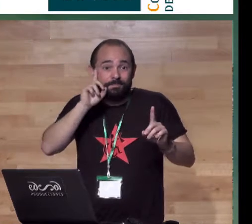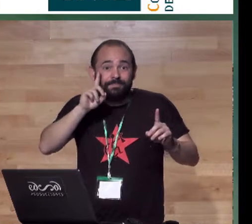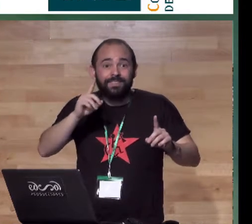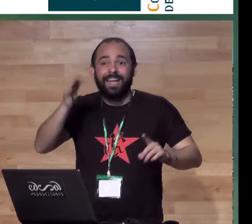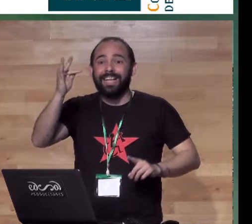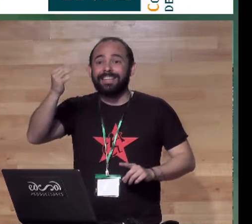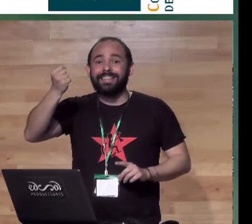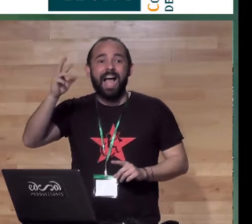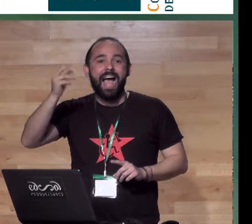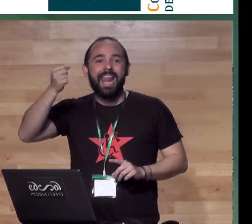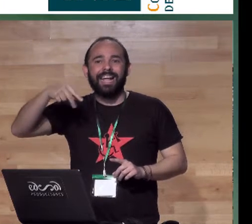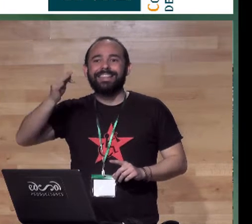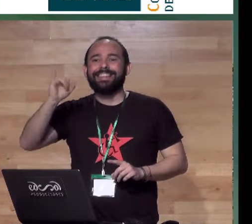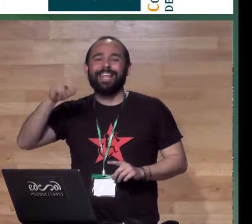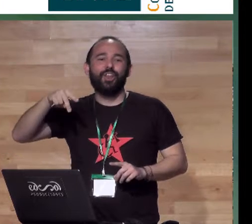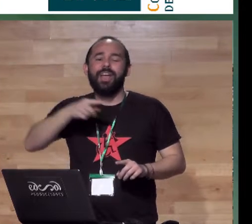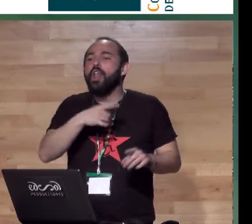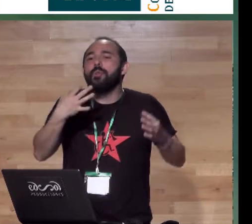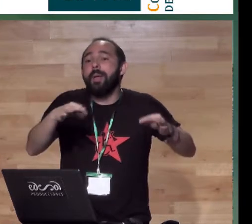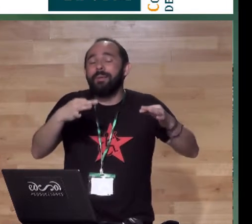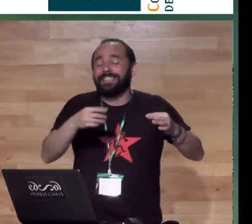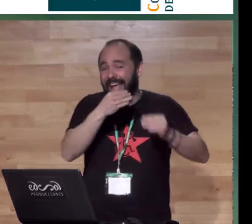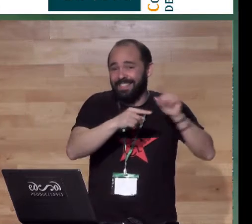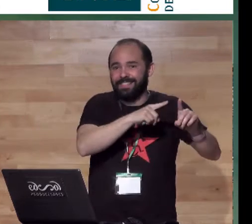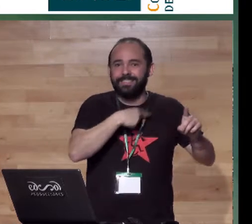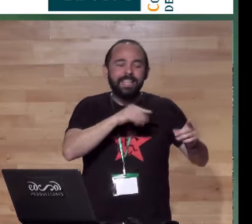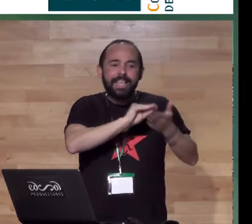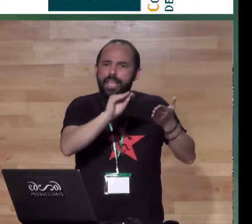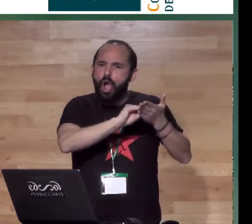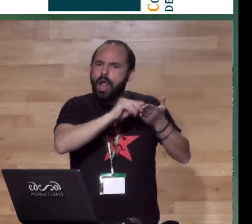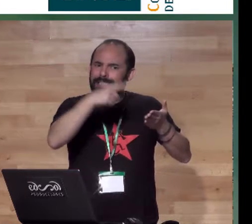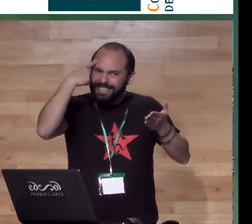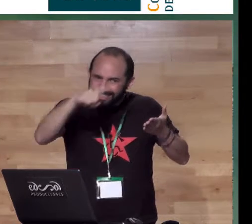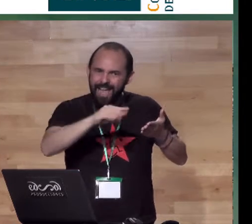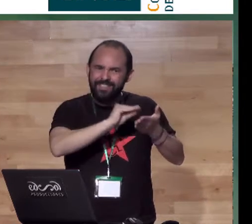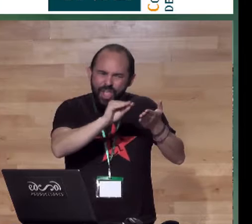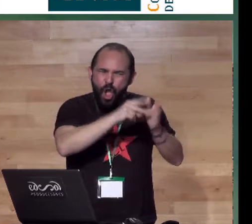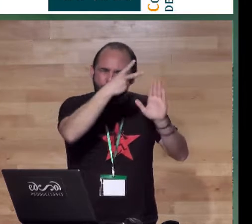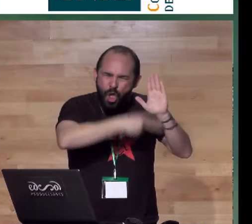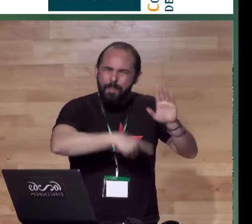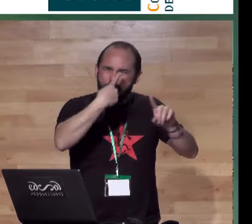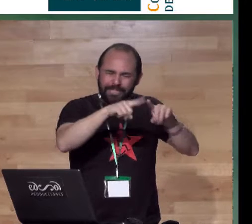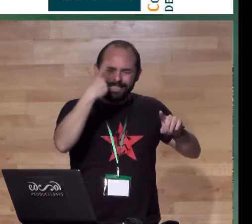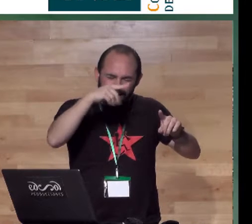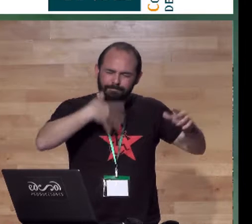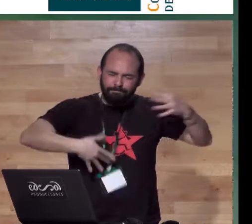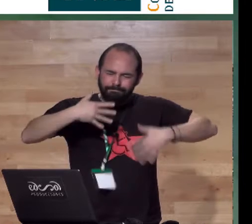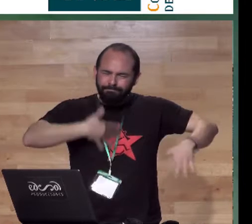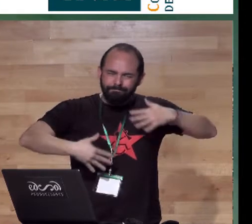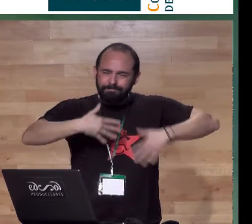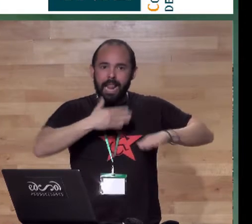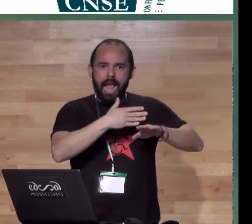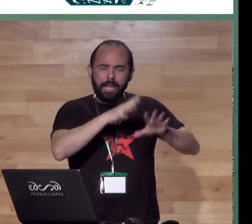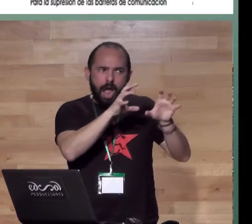Entonces el director, no sé si le conocéis, Tarantino, él normalmente hace este tipo de cosas. Él en el guión tiene su